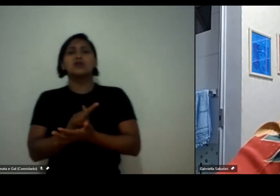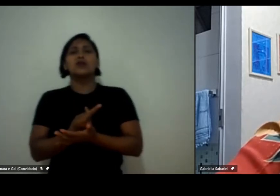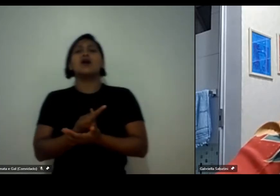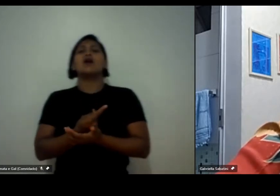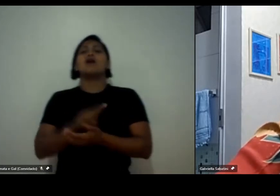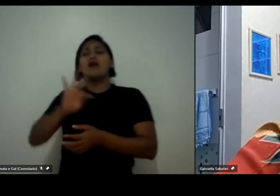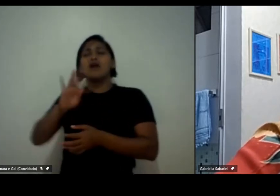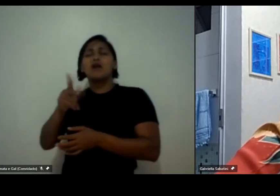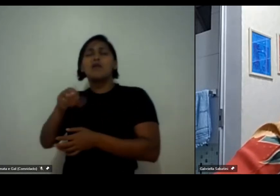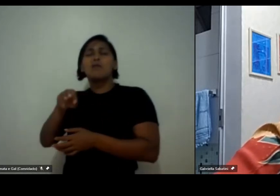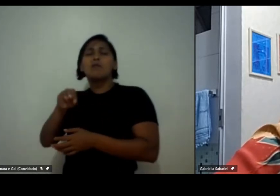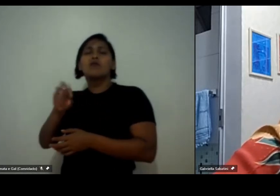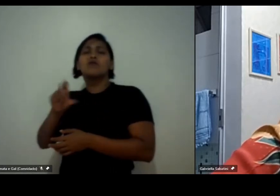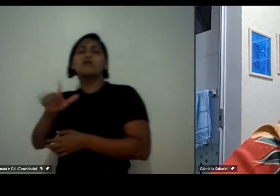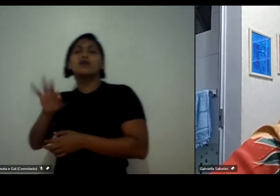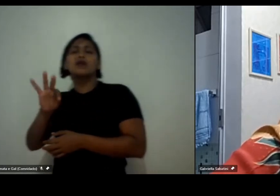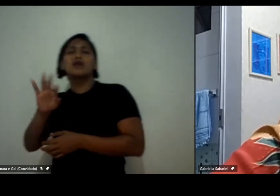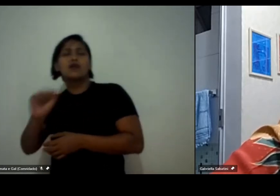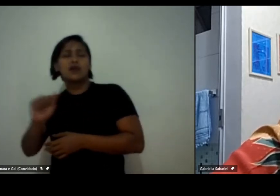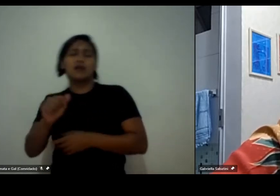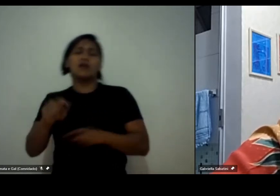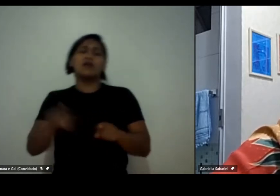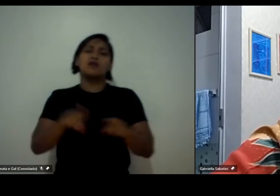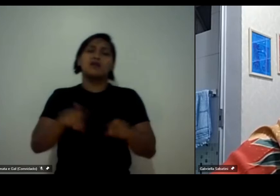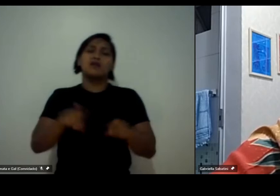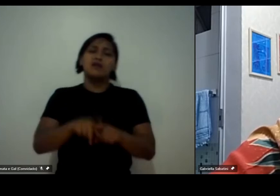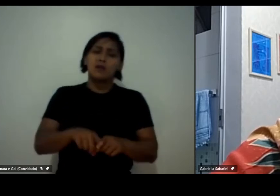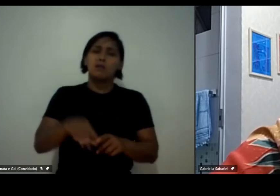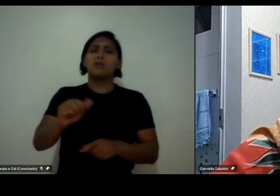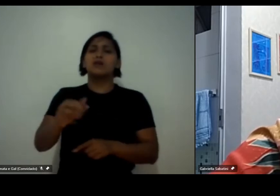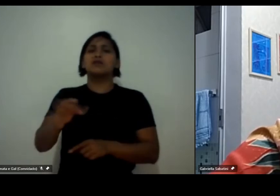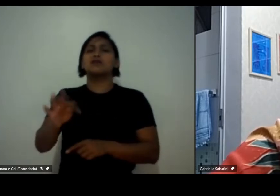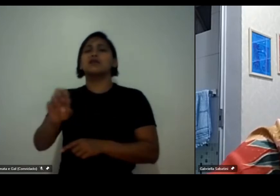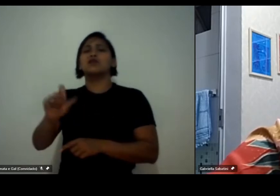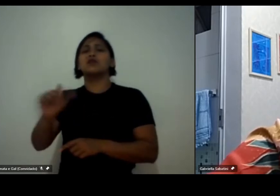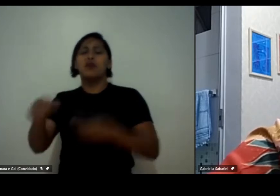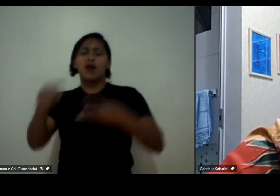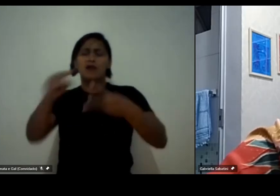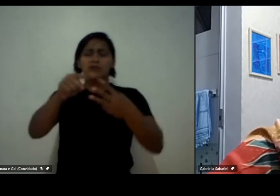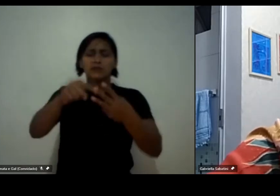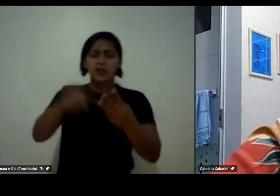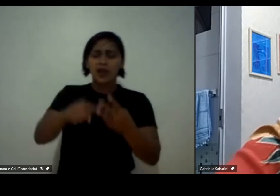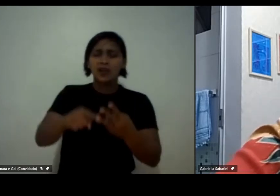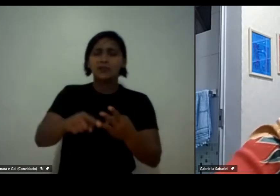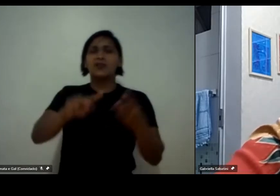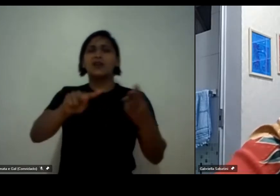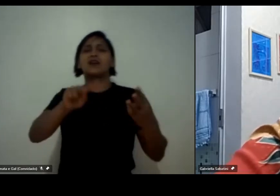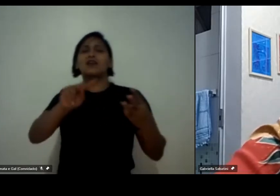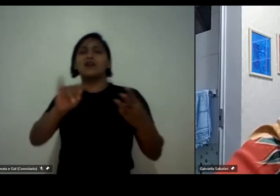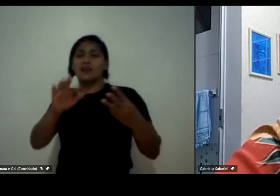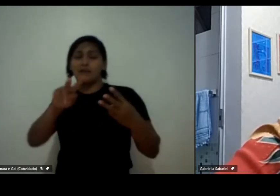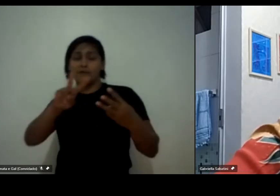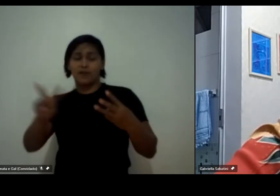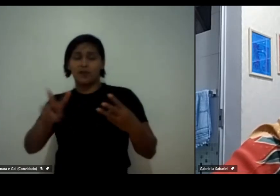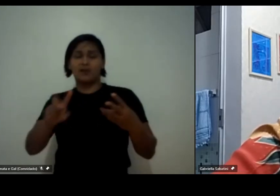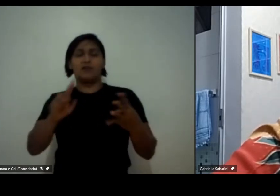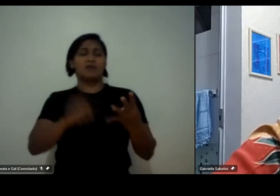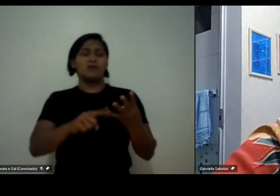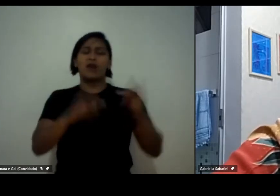hemofilia, esterilidade, mastectomia, colostomia, AIDS, enfim, aqueles